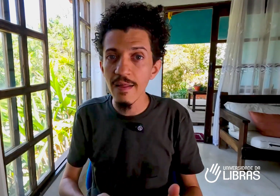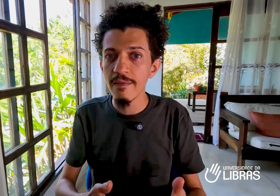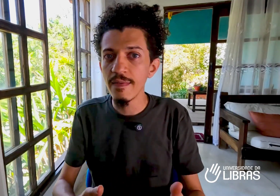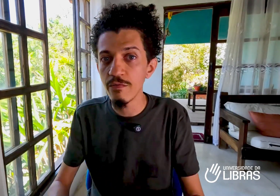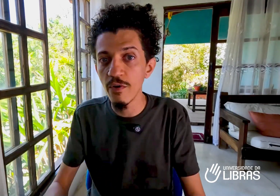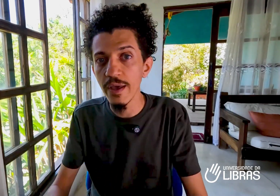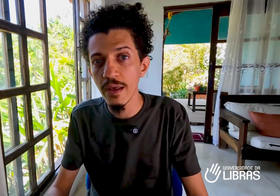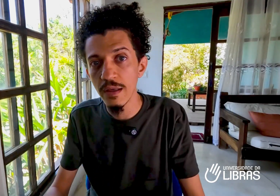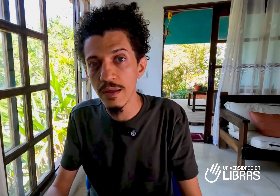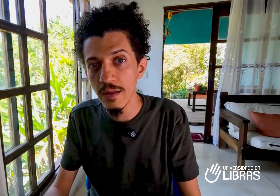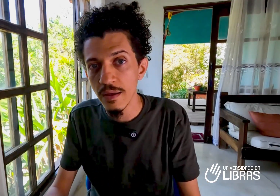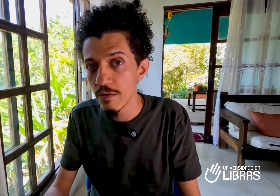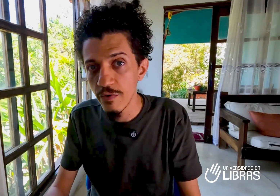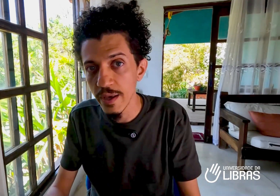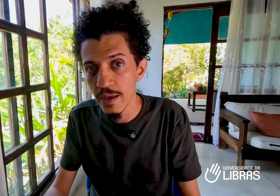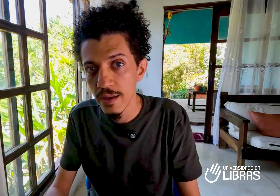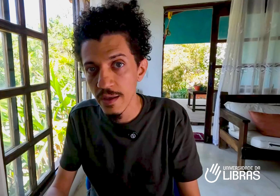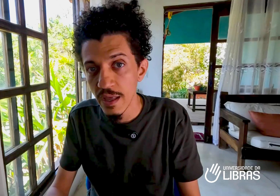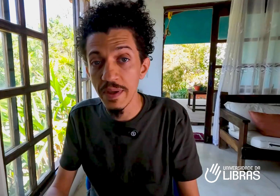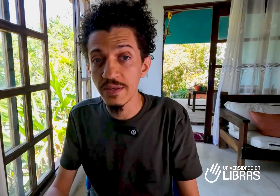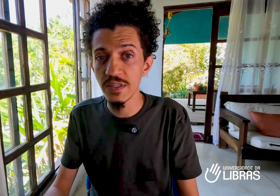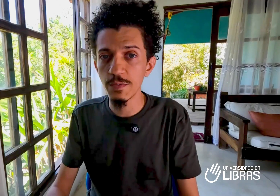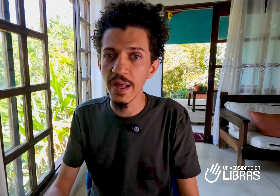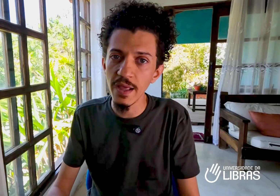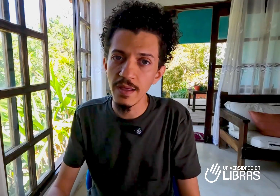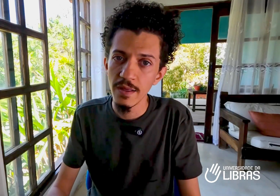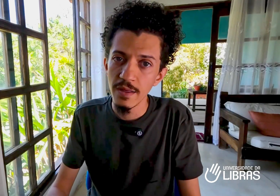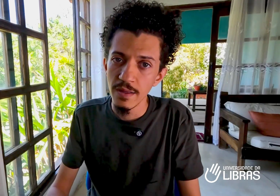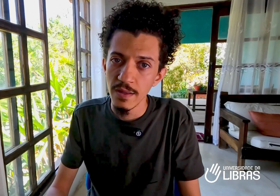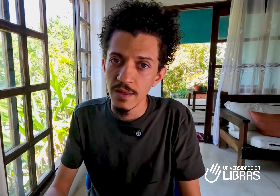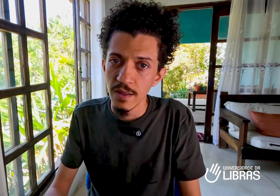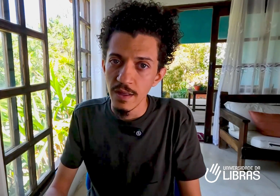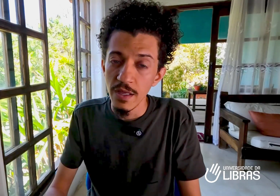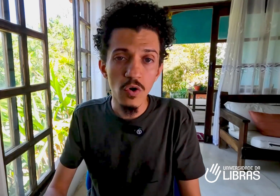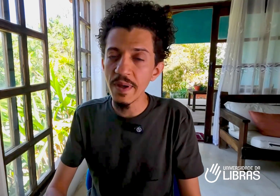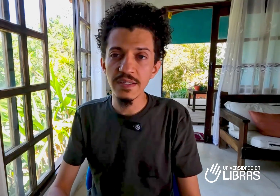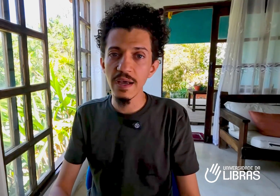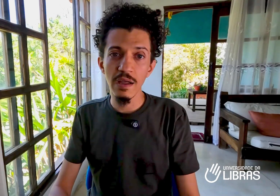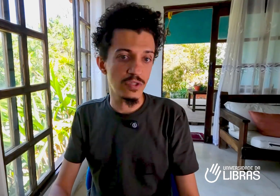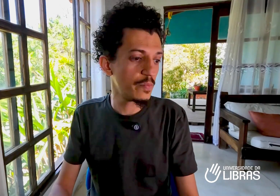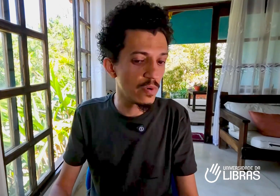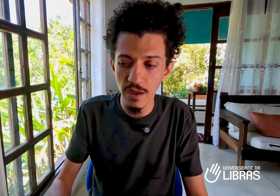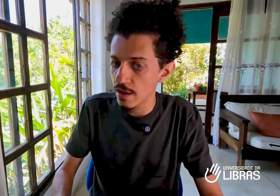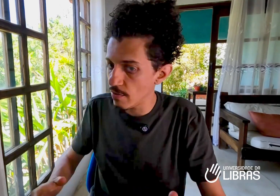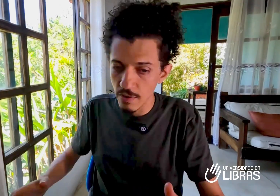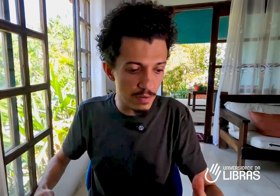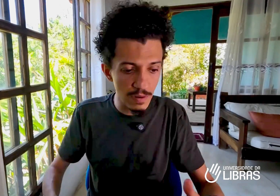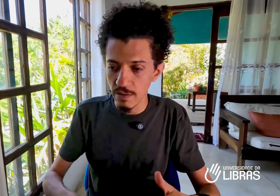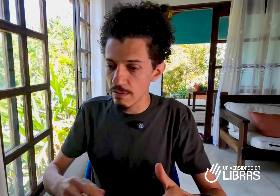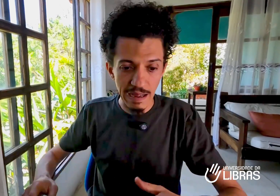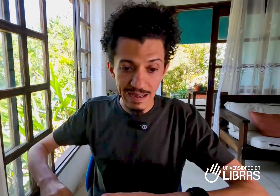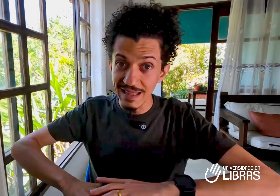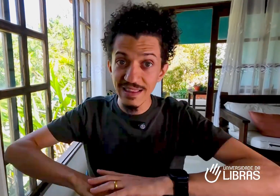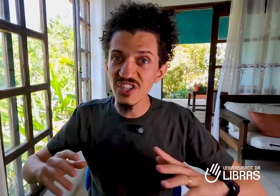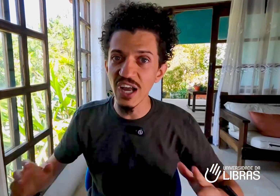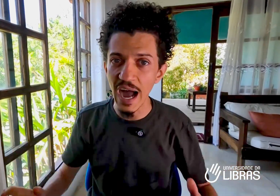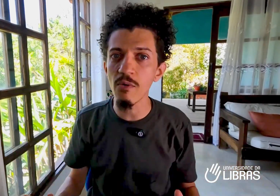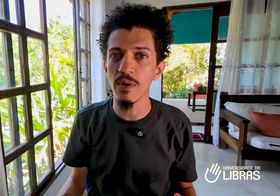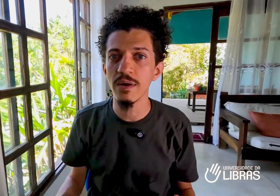não foi. Não foi. Eu me desesperei. E eu comecei, tipo, aqui tanto de água,